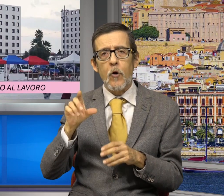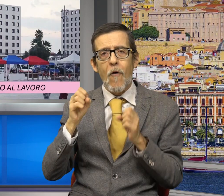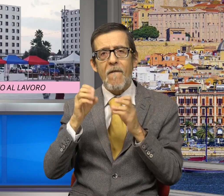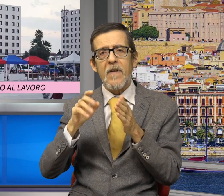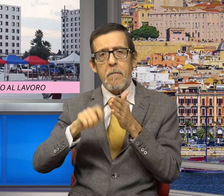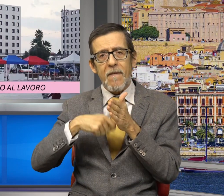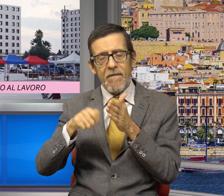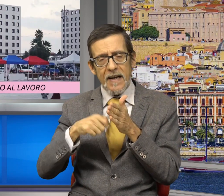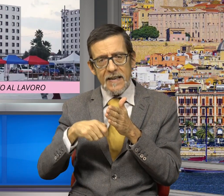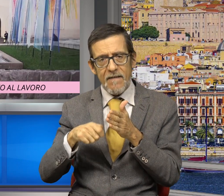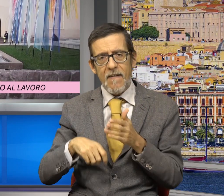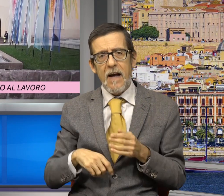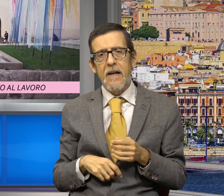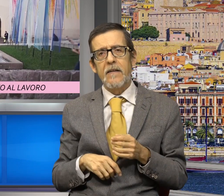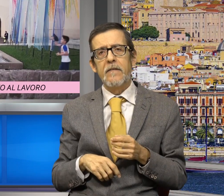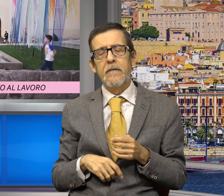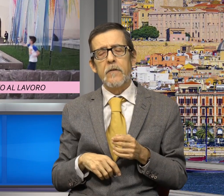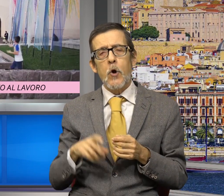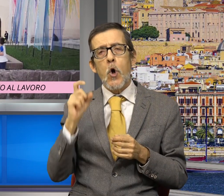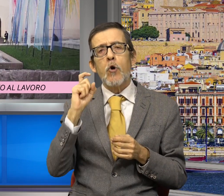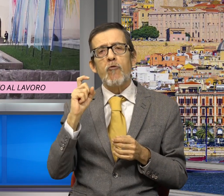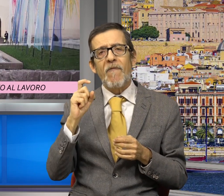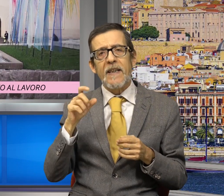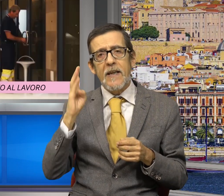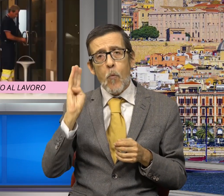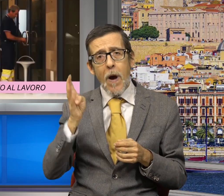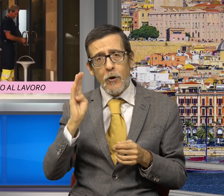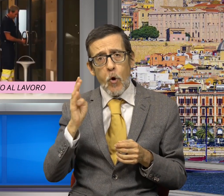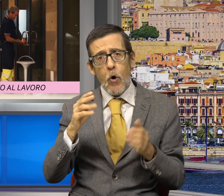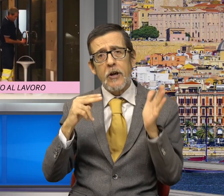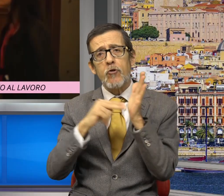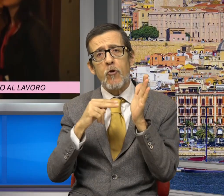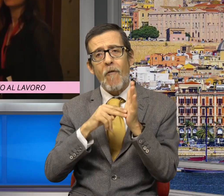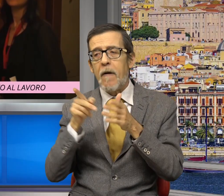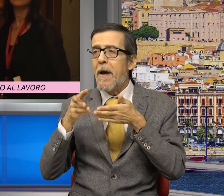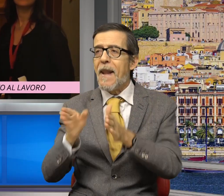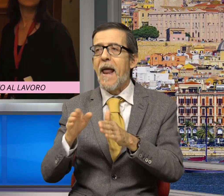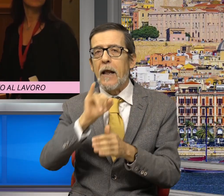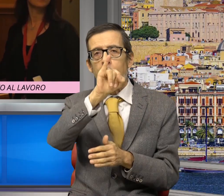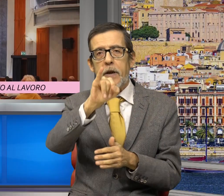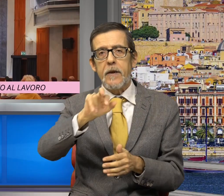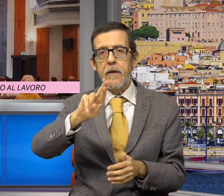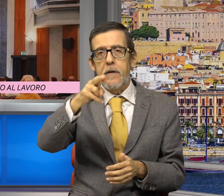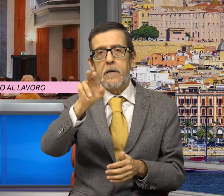Giovedì 14 novembre presenteremo invece Nato in Iran, la graphic novel